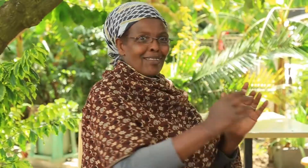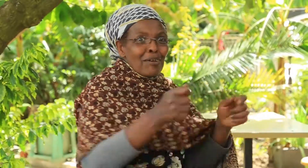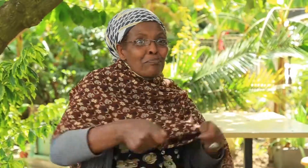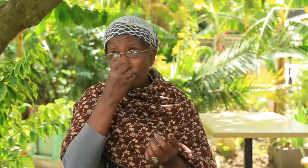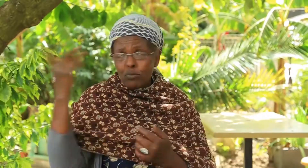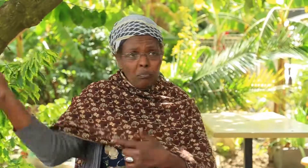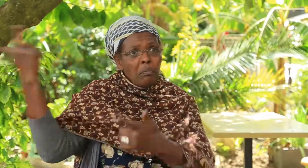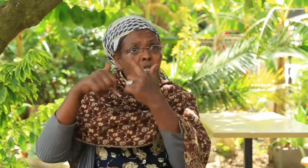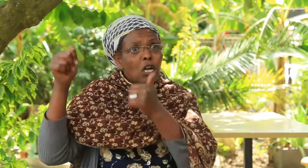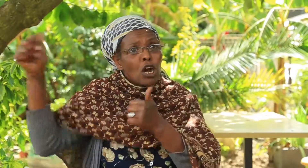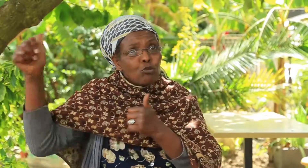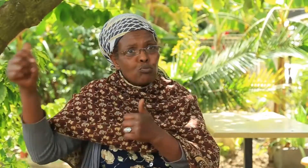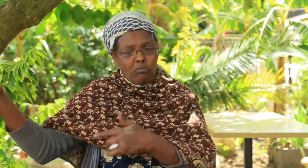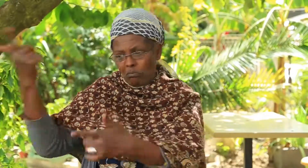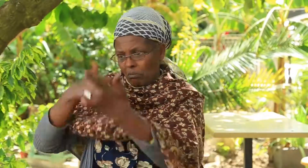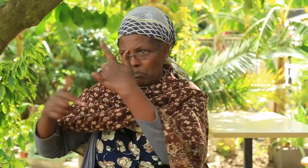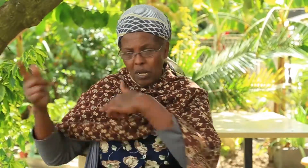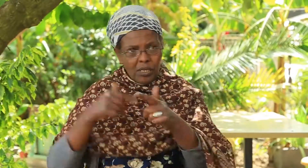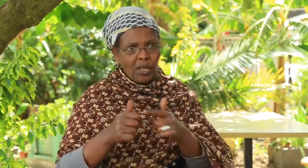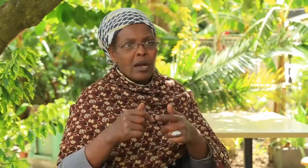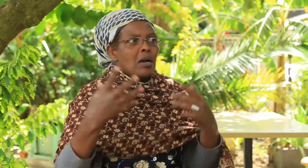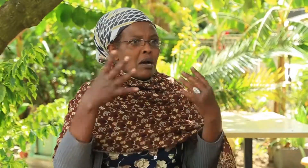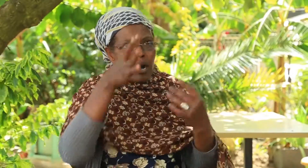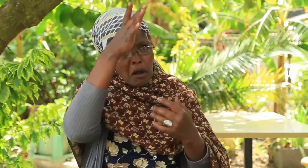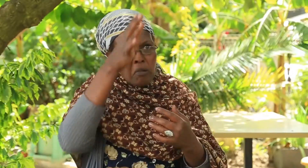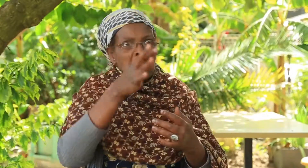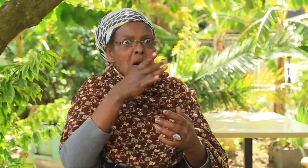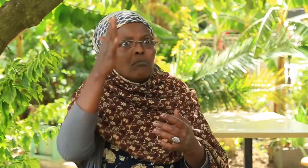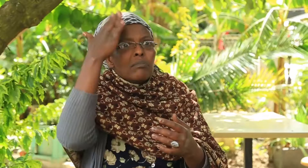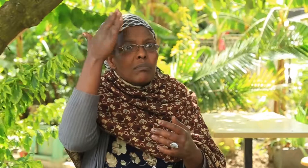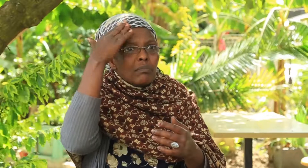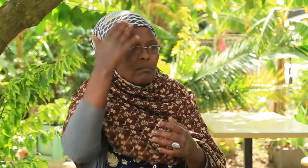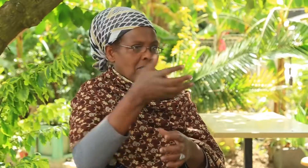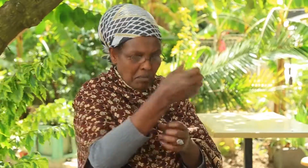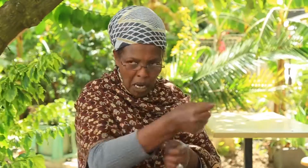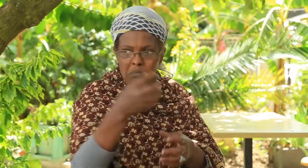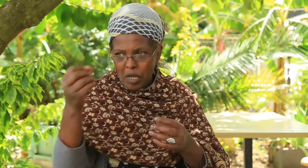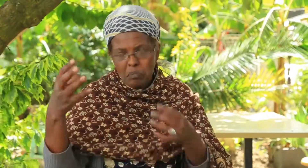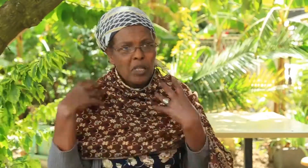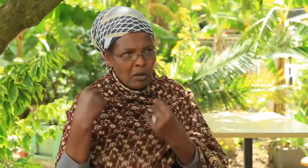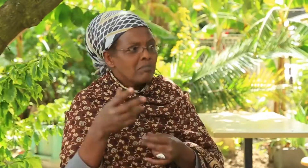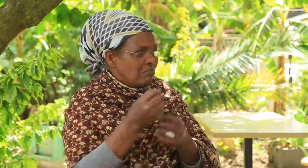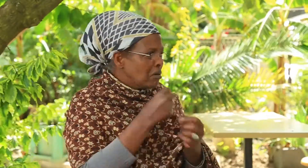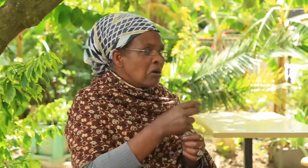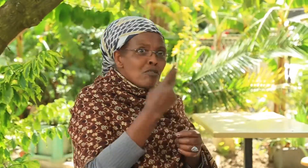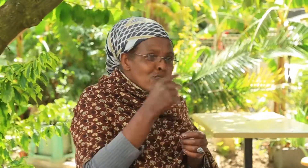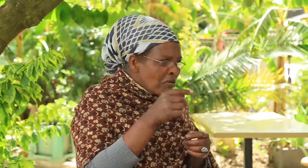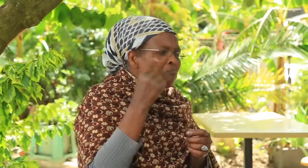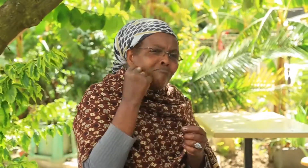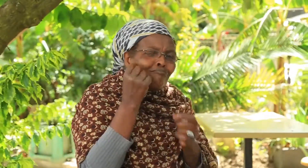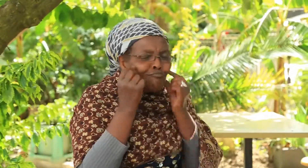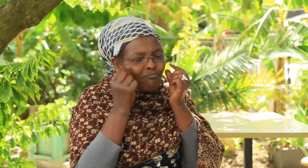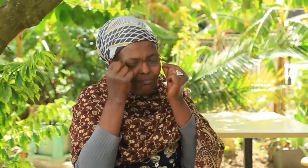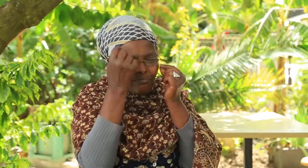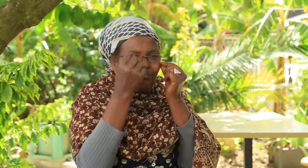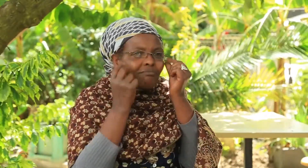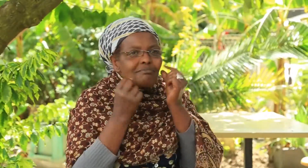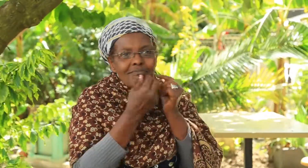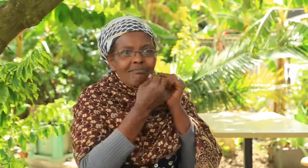moment. እነሱ ፈረንጆች በሌላ ጊዜ መጡና ከእናቴና ከአባቴ ጋር Foreigners መነጋገር came ጀመሩ። again. I didn't understand what they were saying.